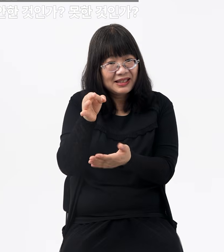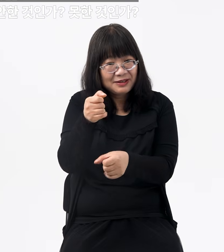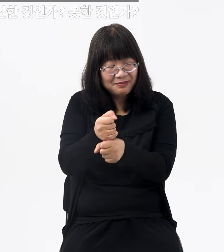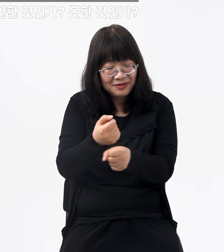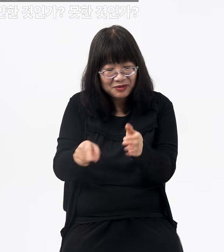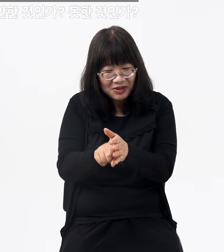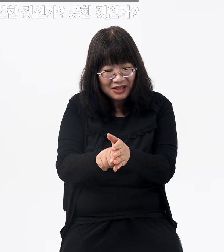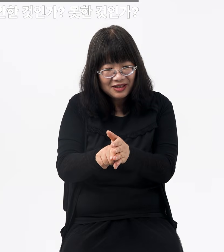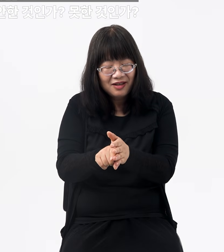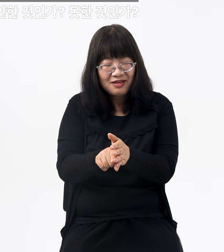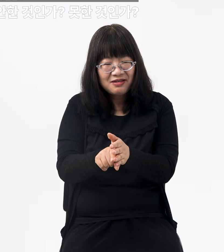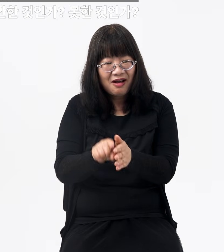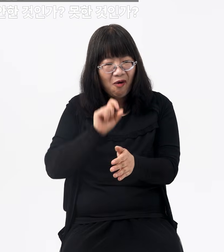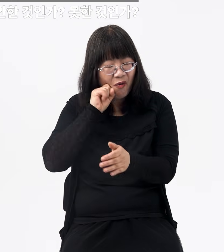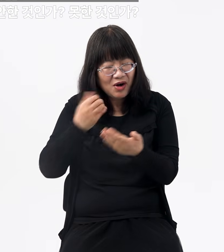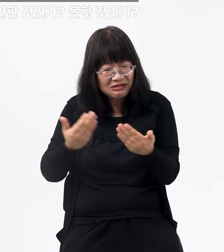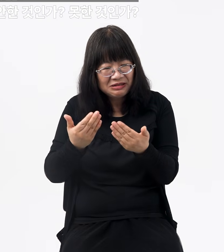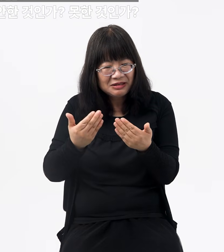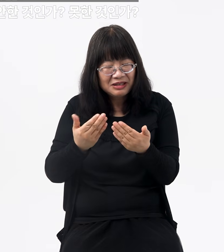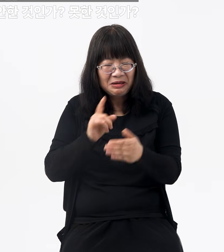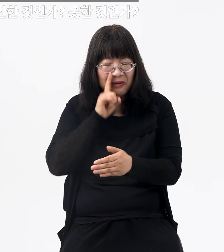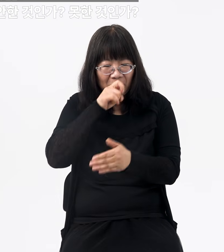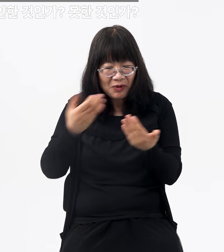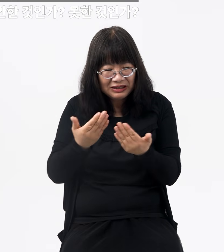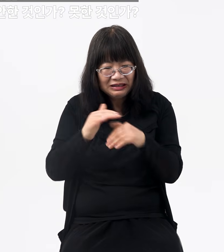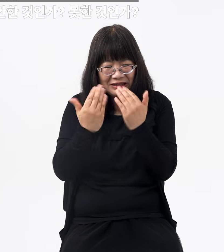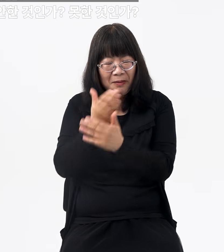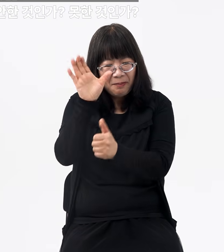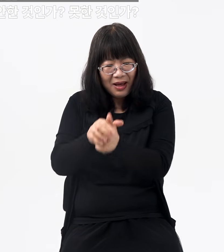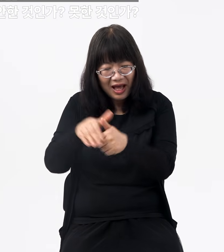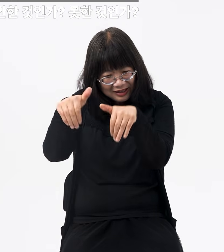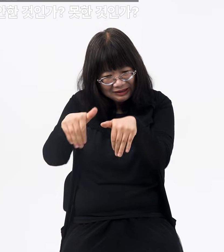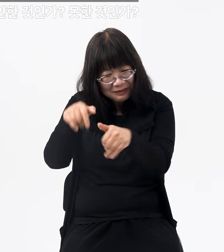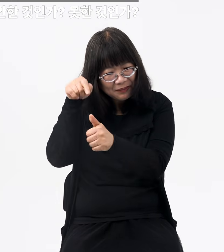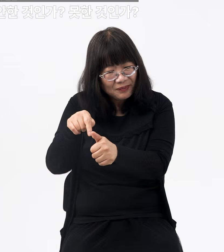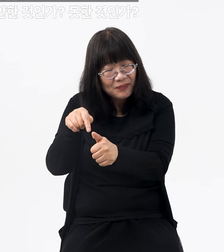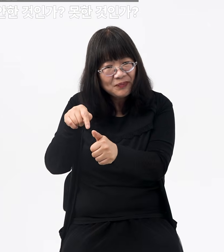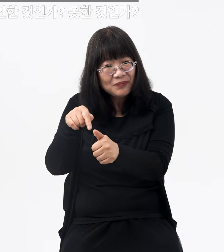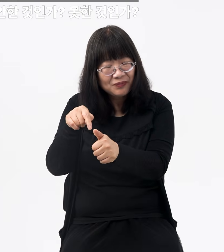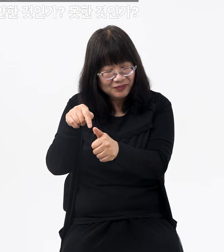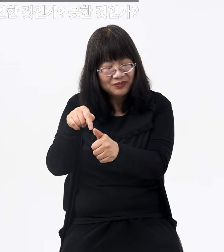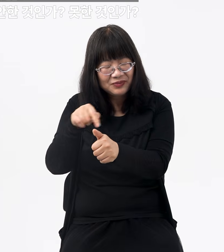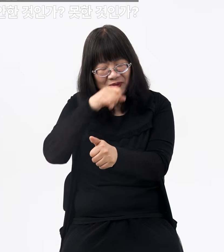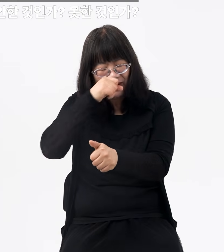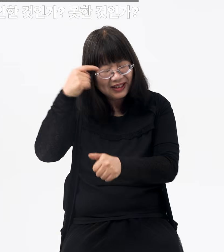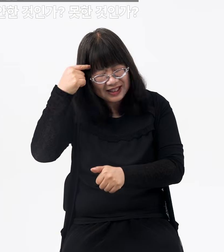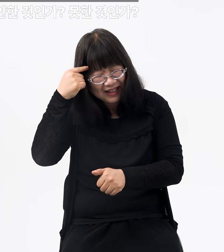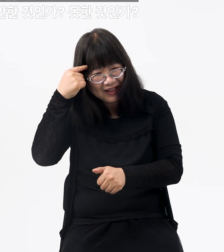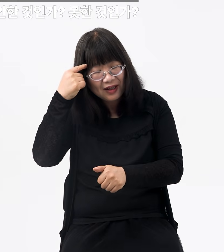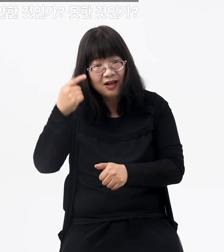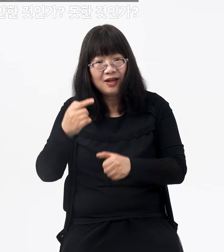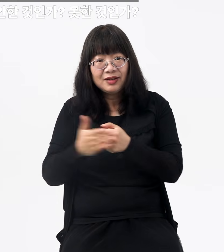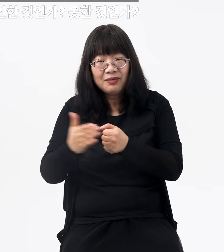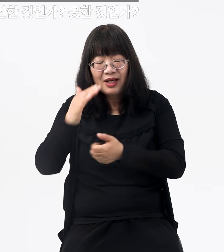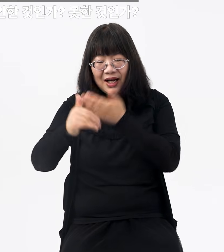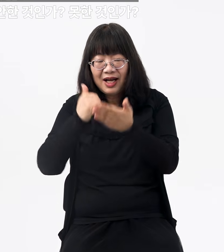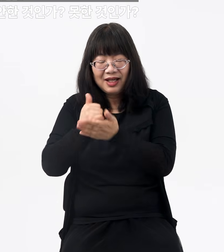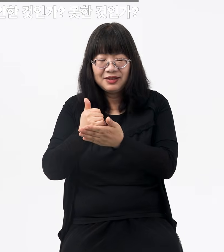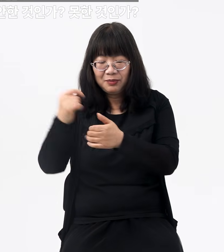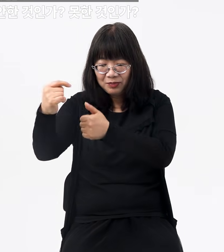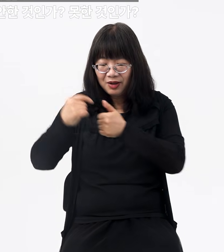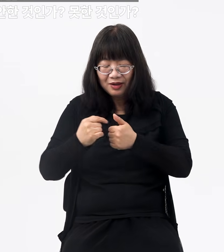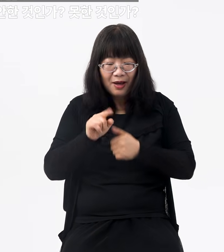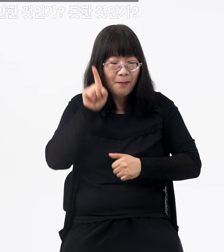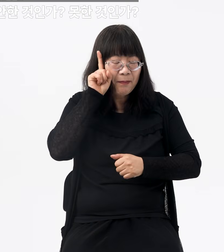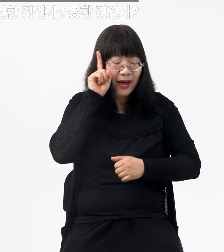부려먹으면 딱이다. 그러니까 하나님의 명령을 자꾸 순백의 담백함으로